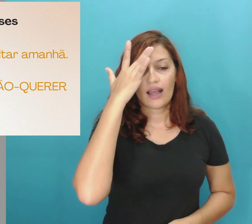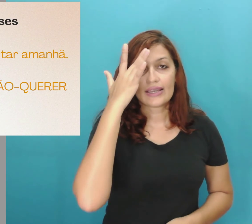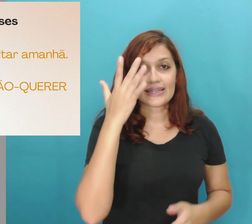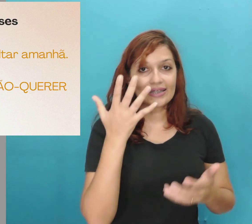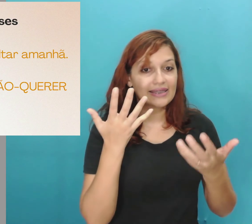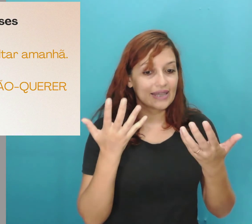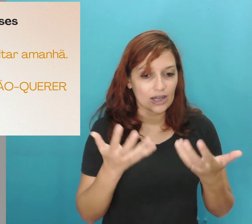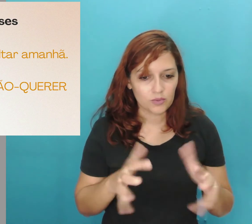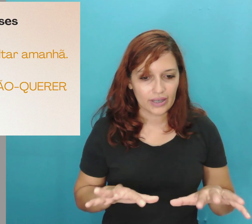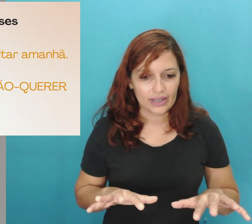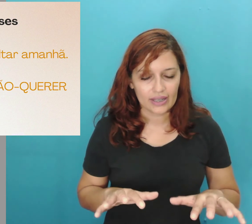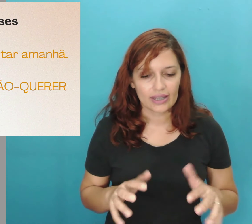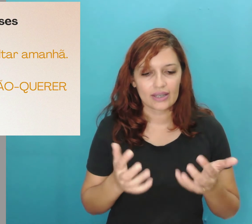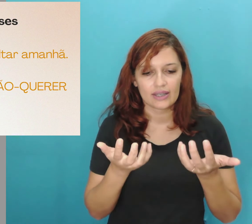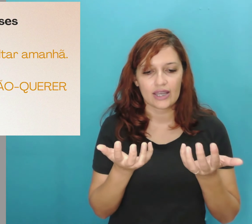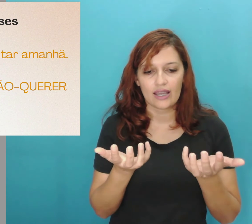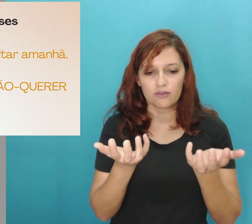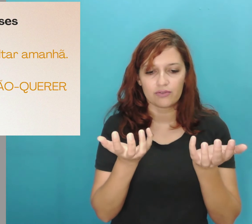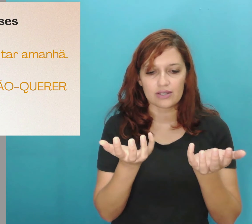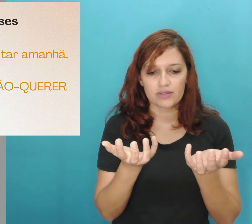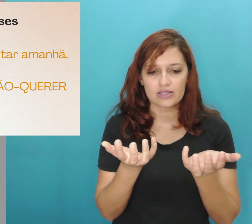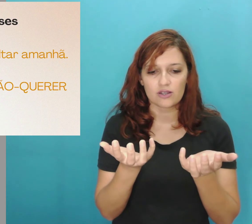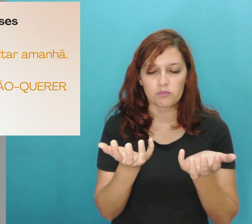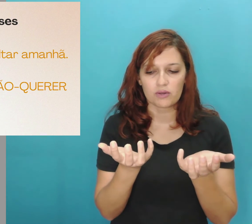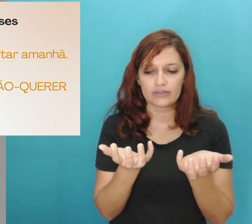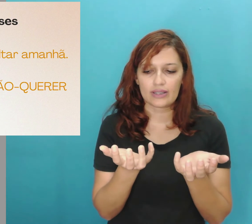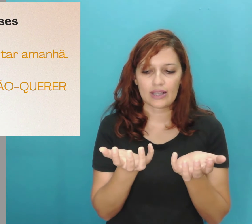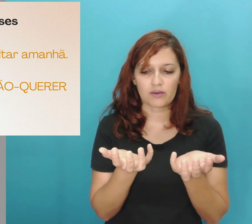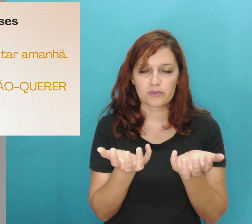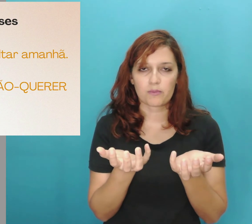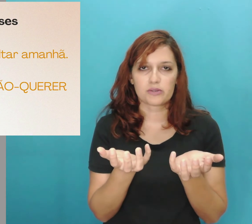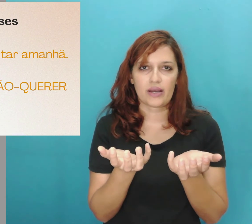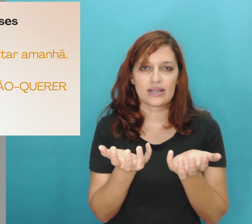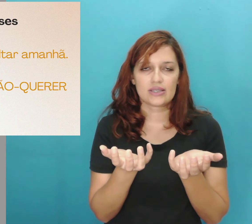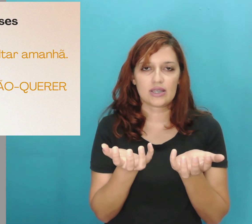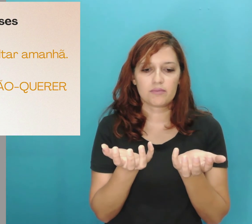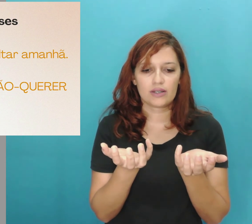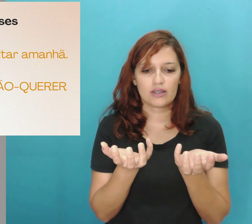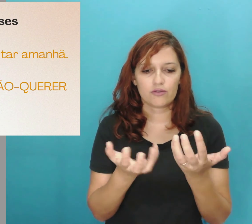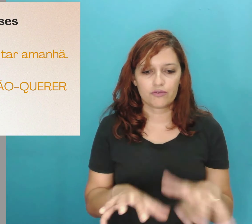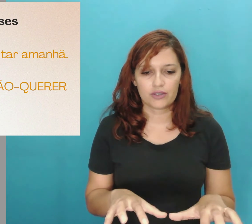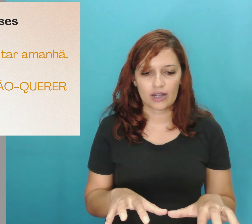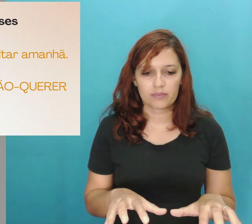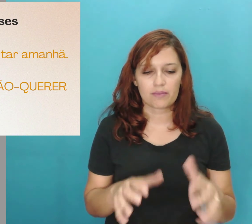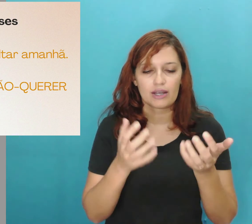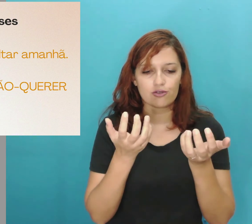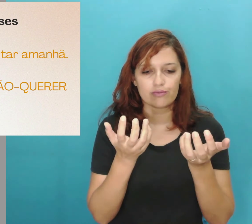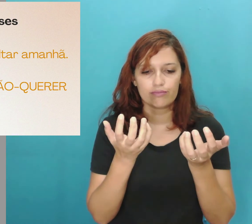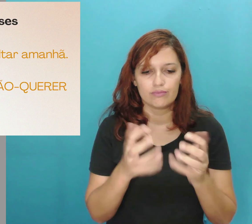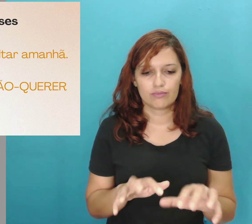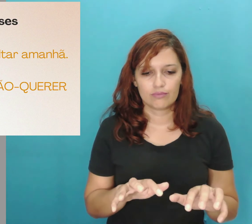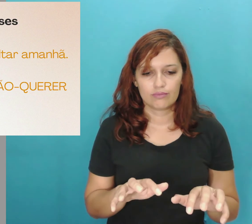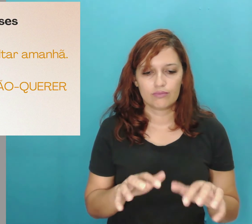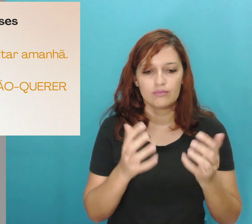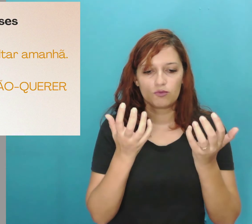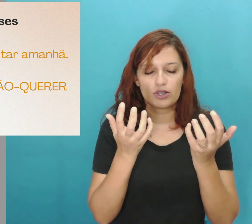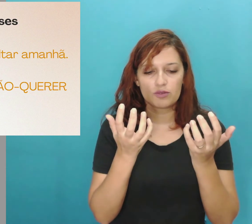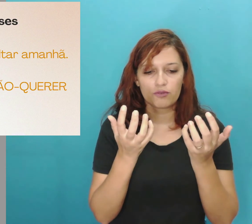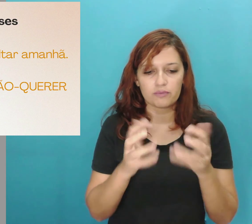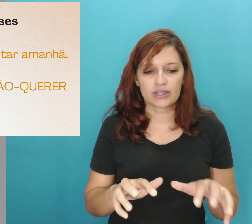E não querer, eu faço assim, ó. A mão tá com as palmas para cima, eu viro ela para baixo. Com esse movimento assim